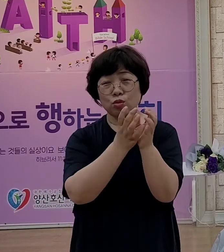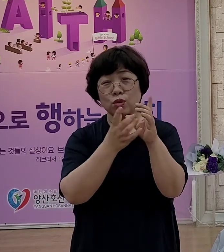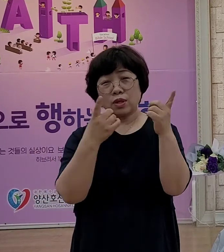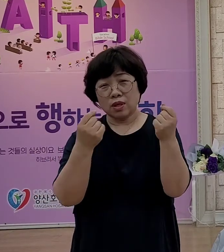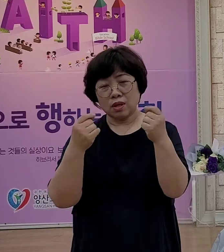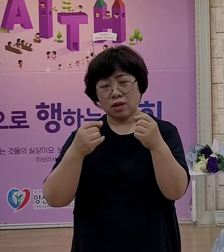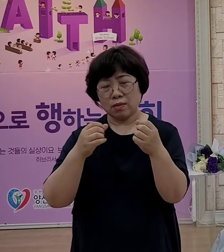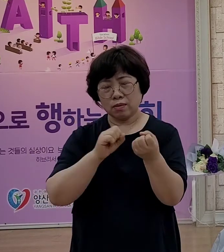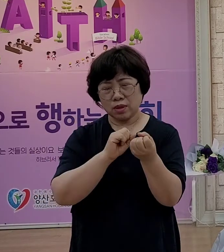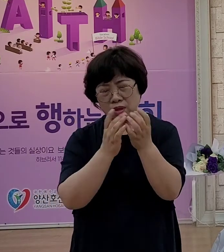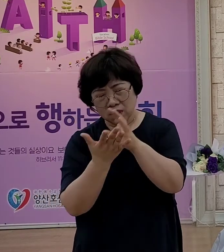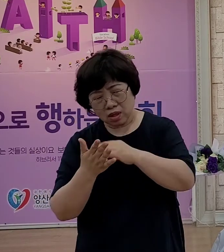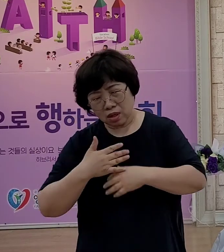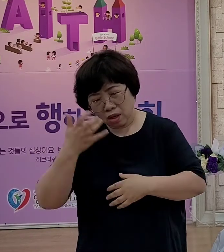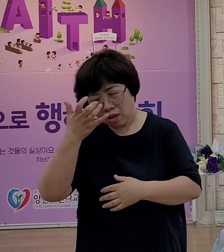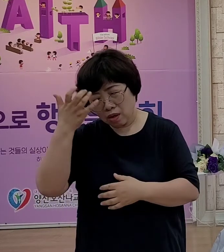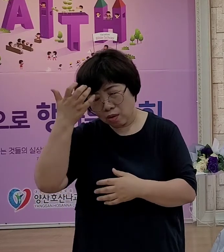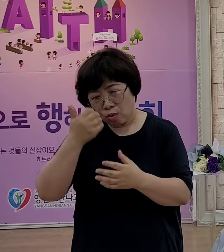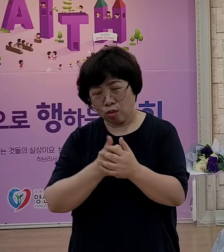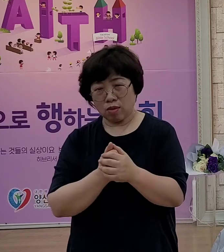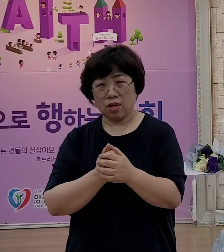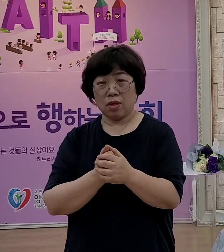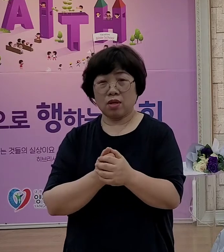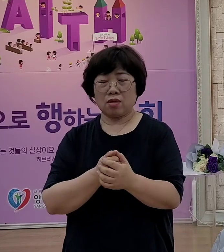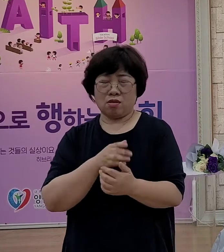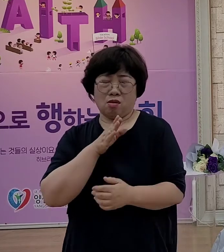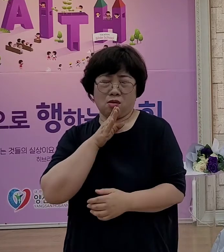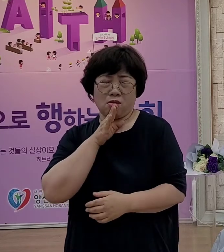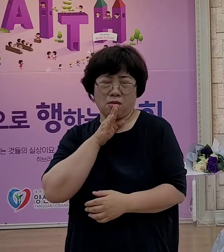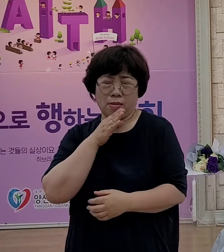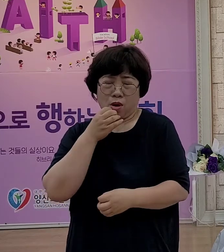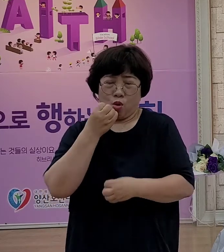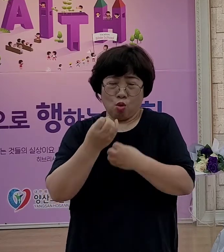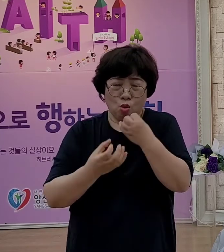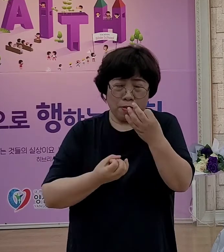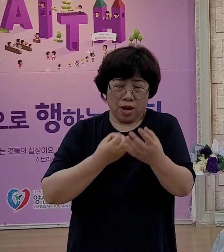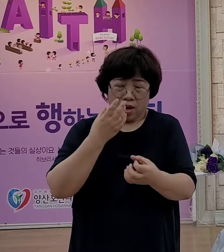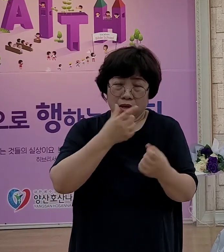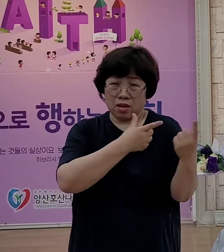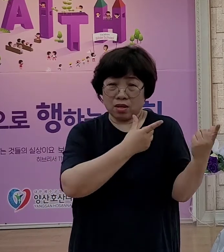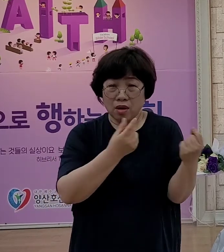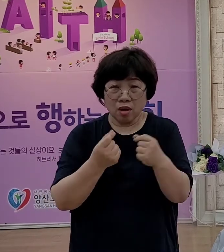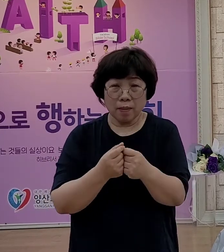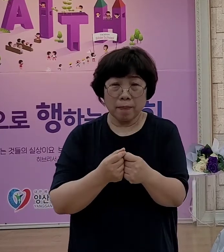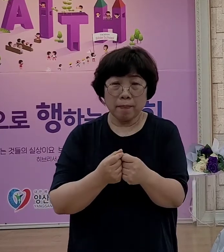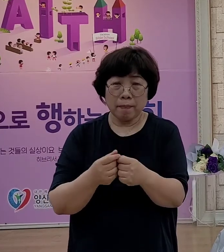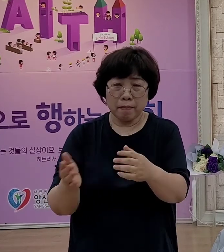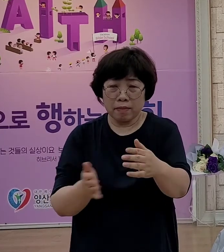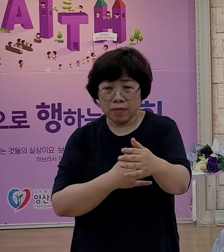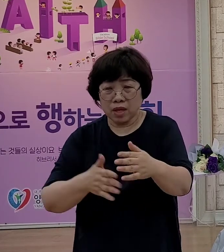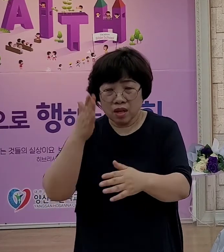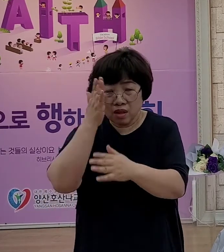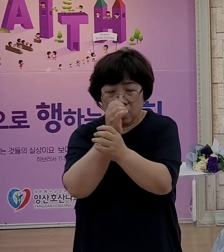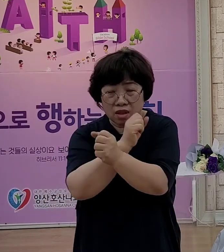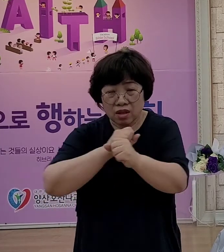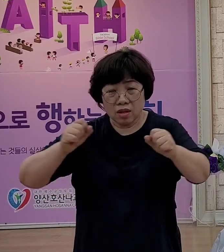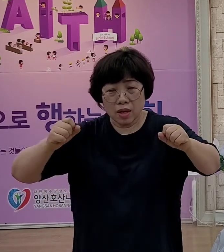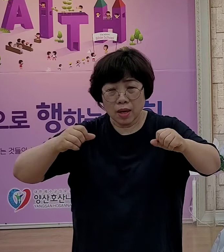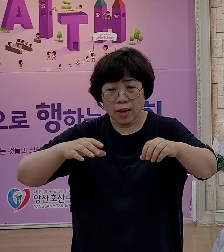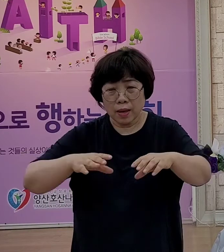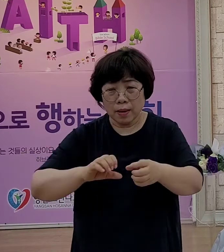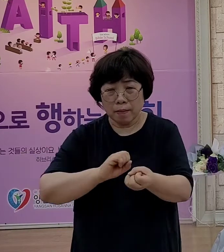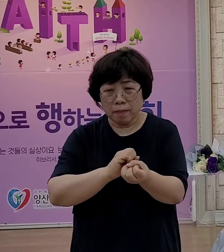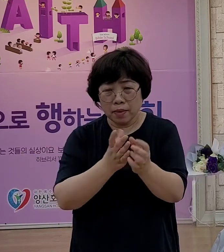나의 영혼. 정말 그 고백들, 빈들의 마른 풀같이